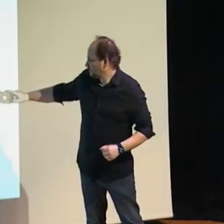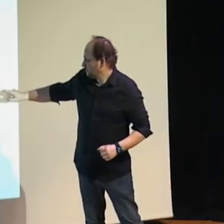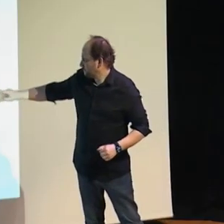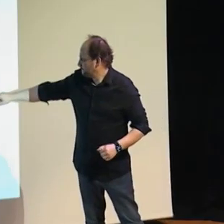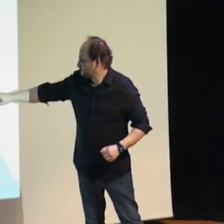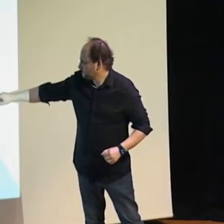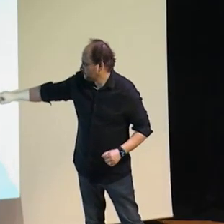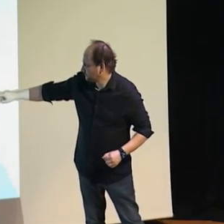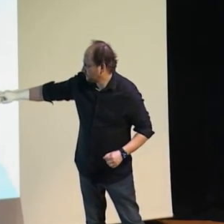Ensuite,